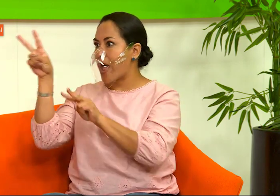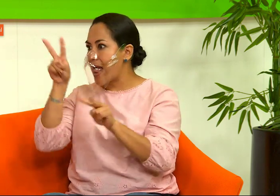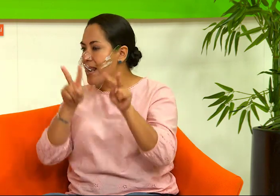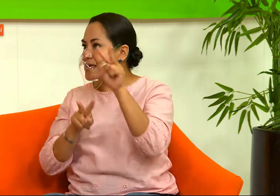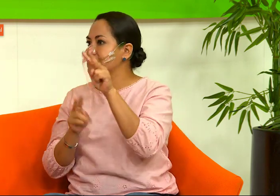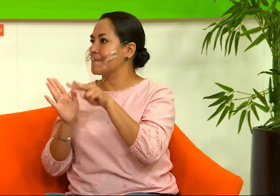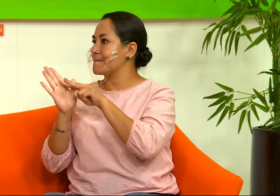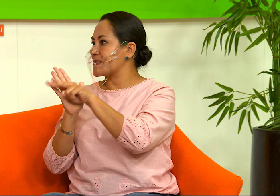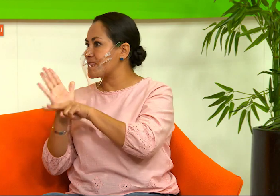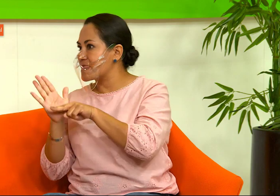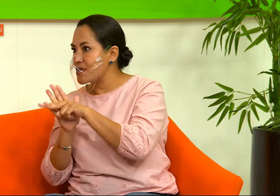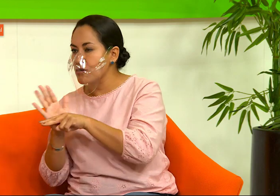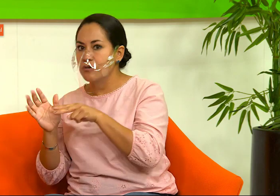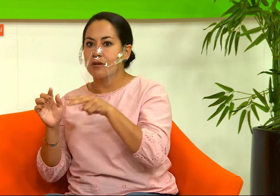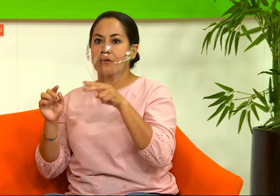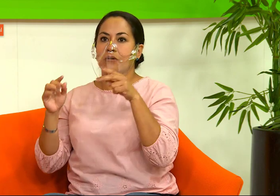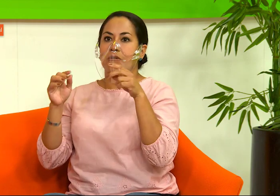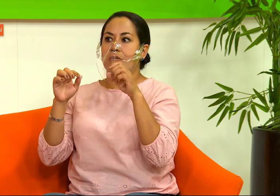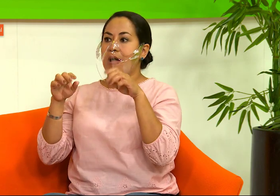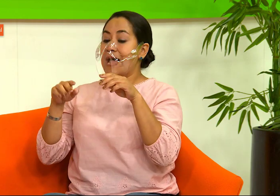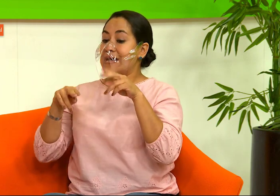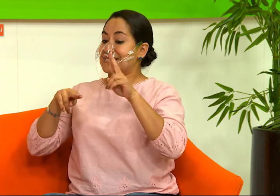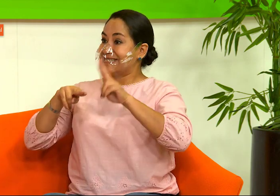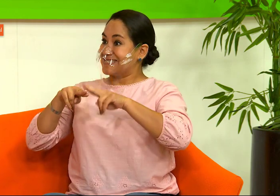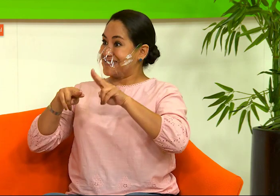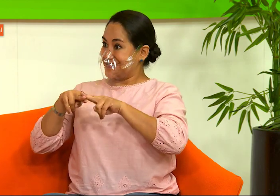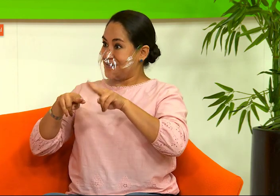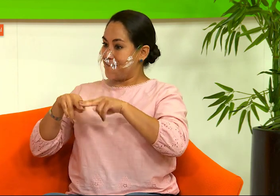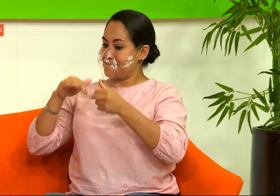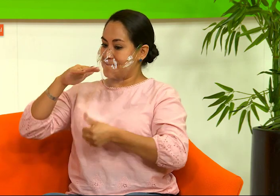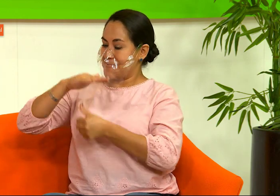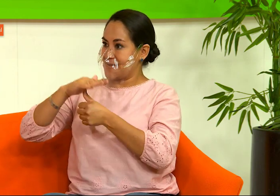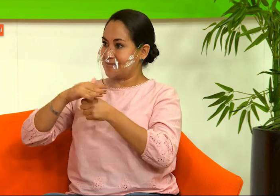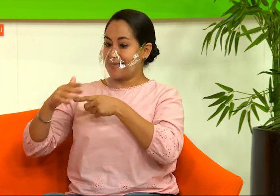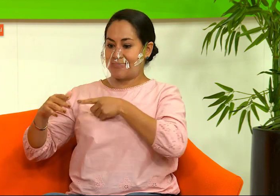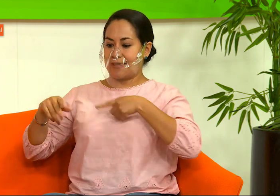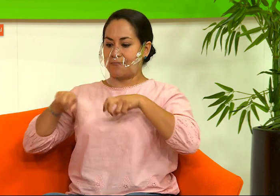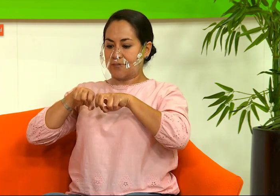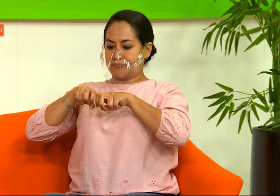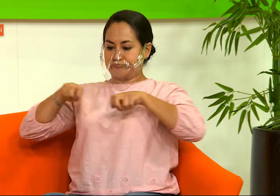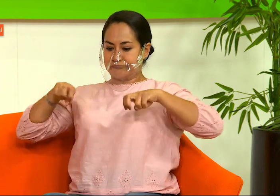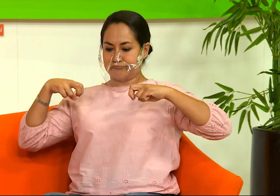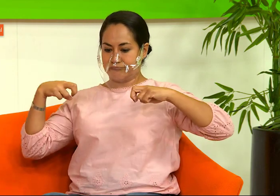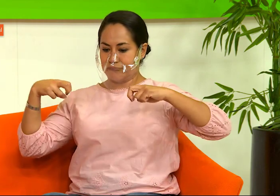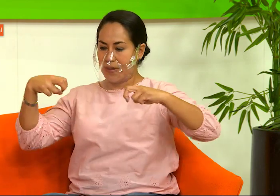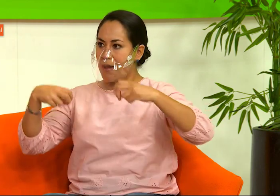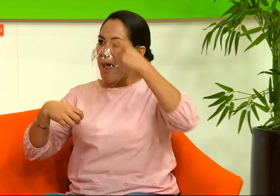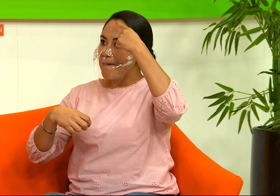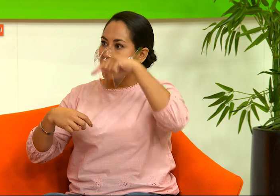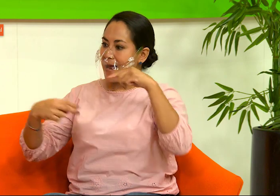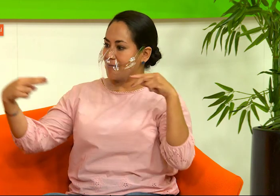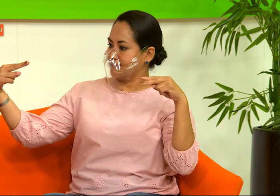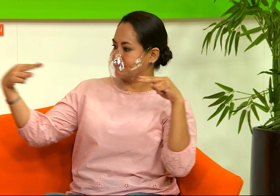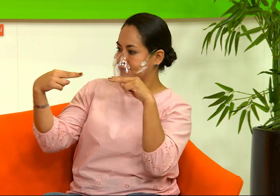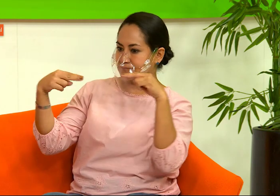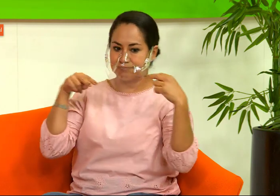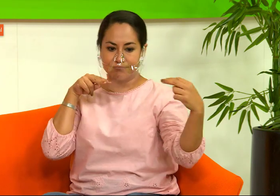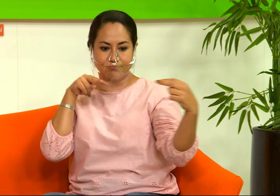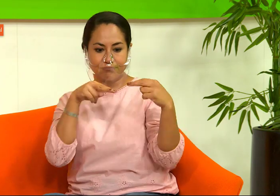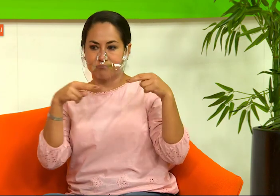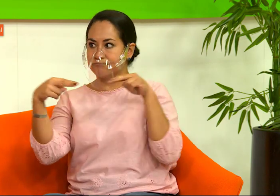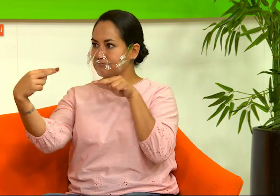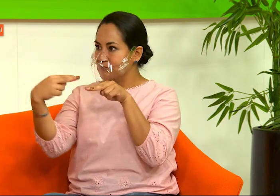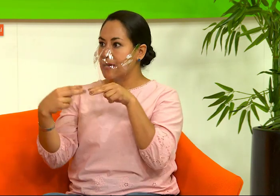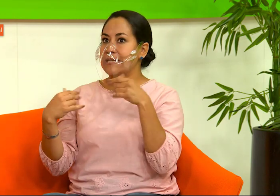Claro, se trabajan distintas actividades y lo importante también es respetar la parte visual. Se trabajan videos, se busca que los